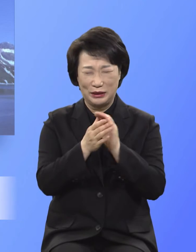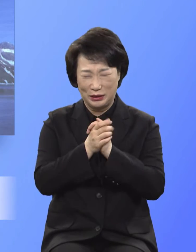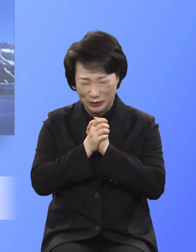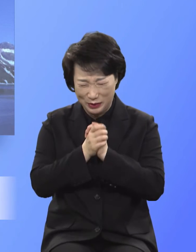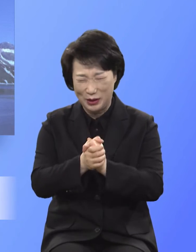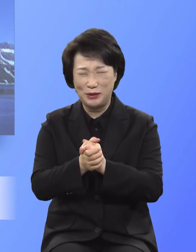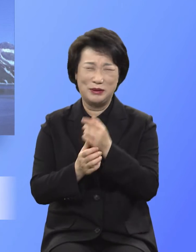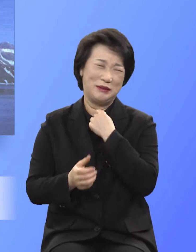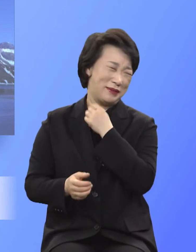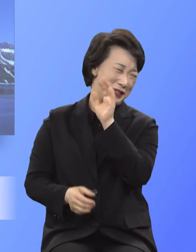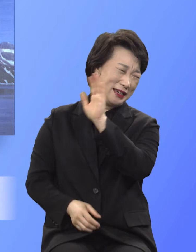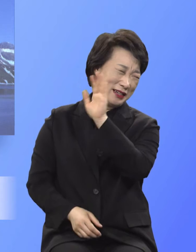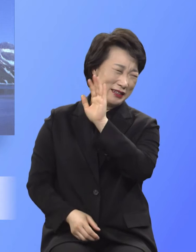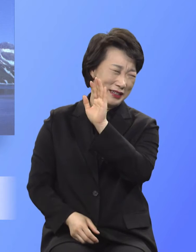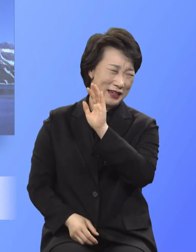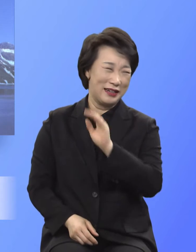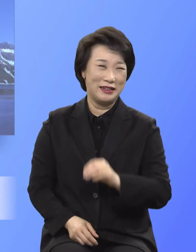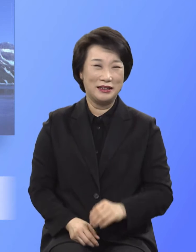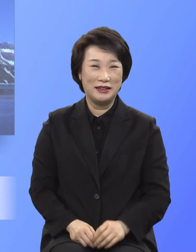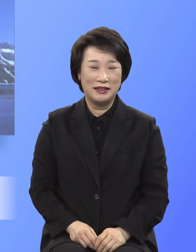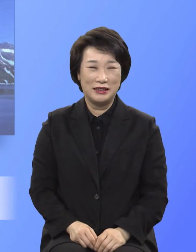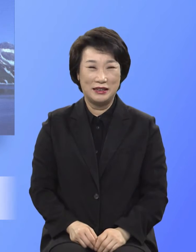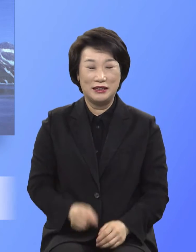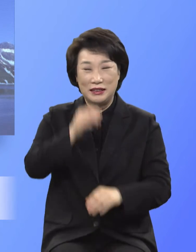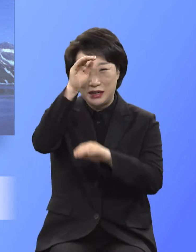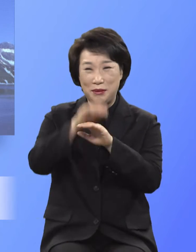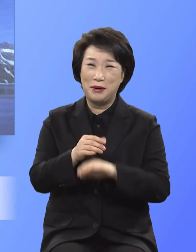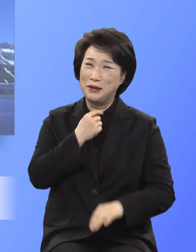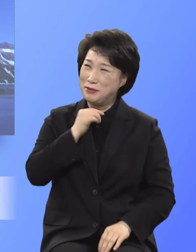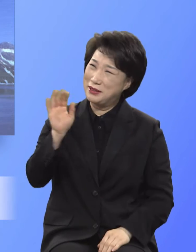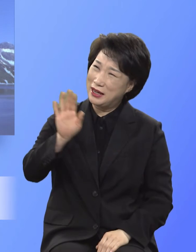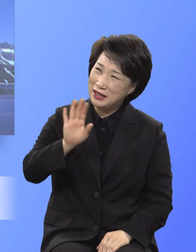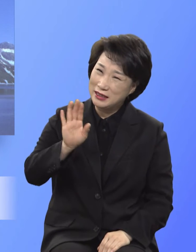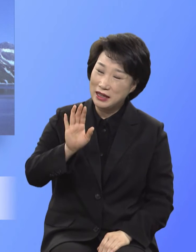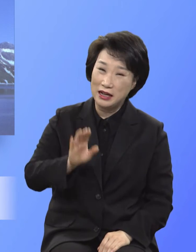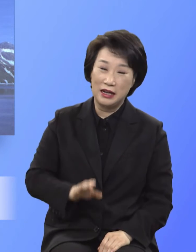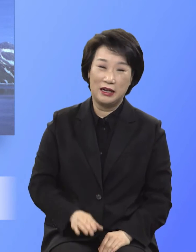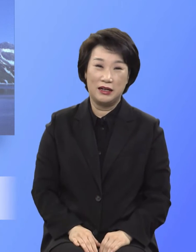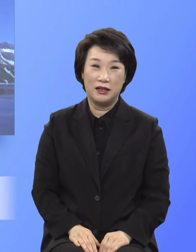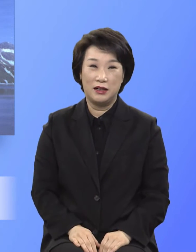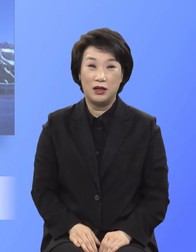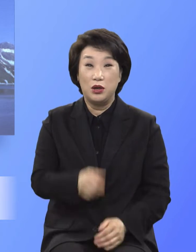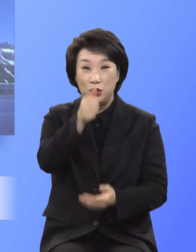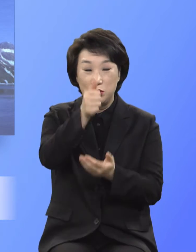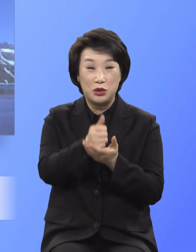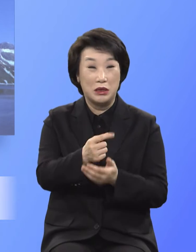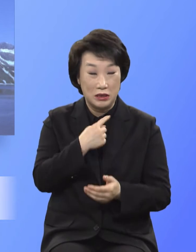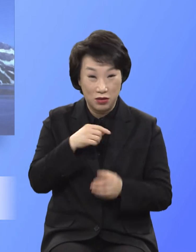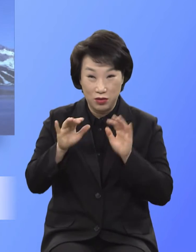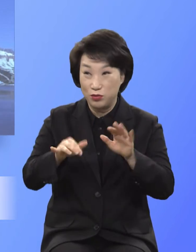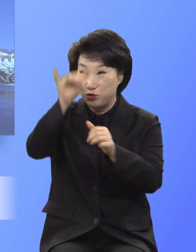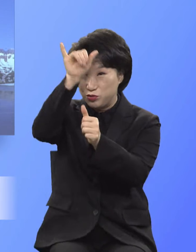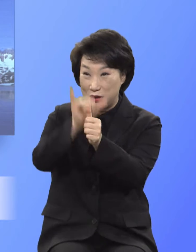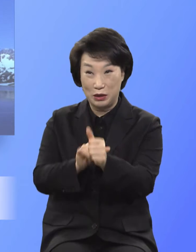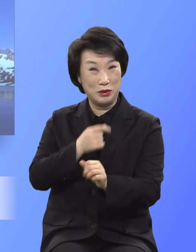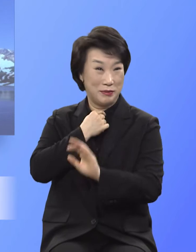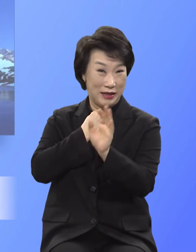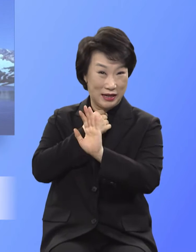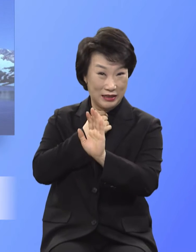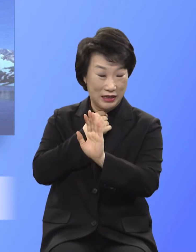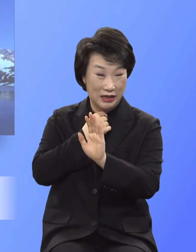기도하고 싶지 않고 예배하고 싶지 않고 충성하고 싶지